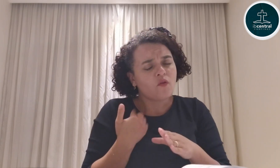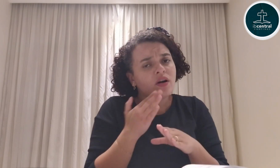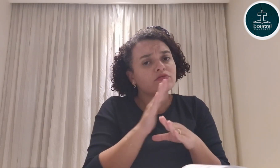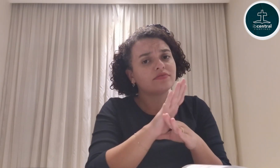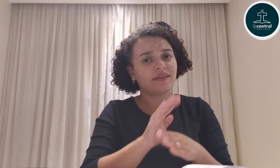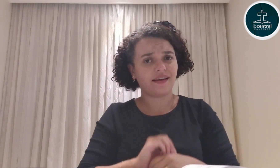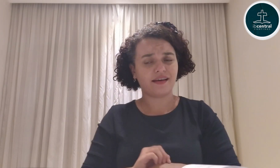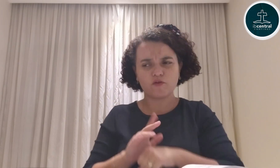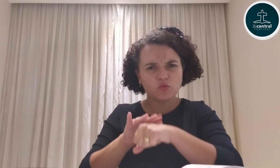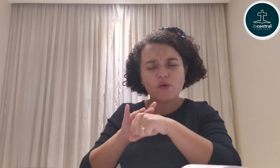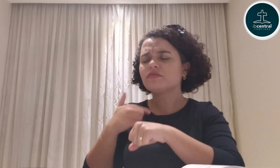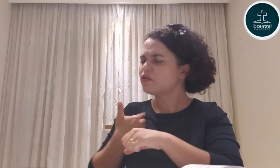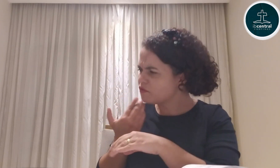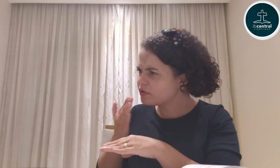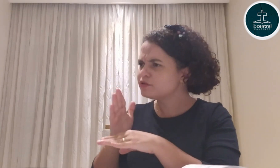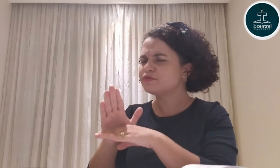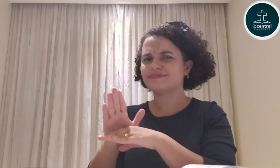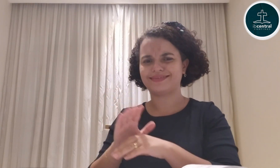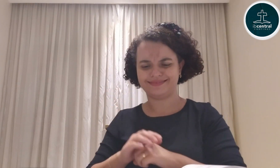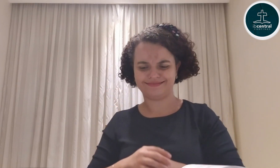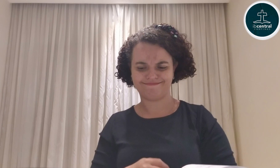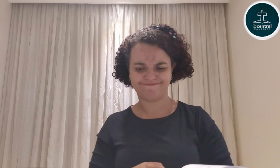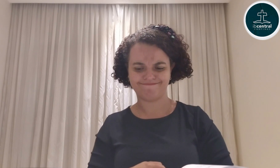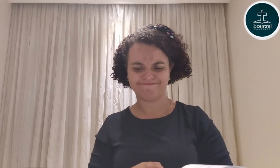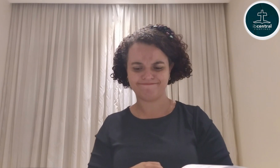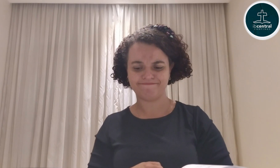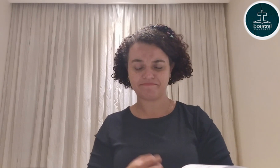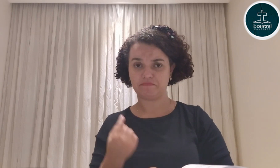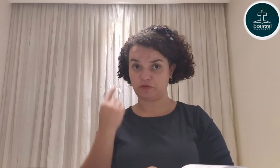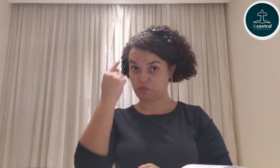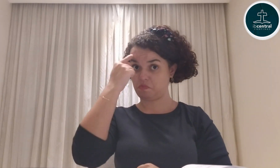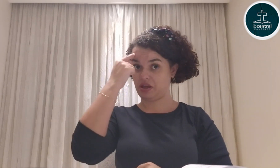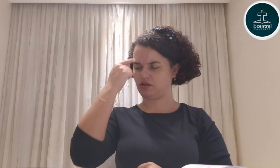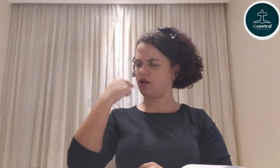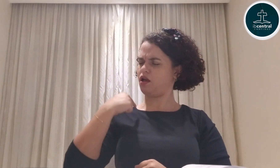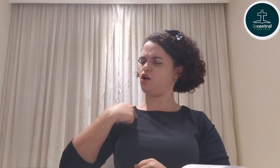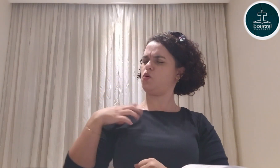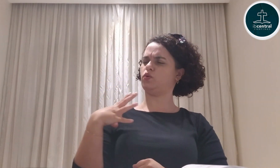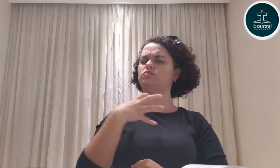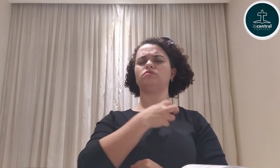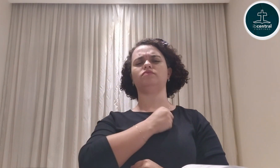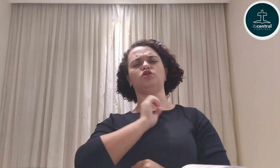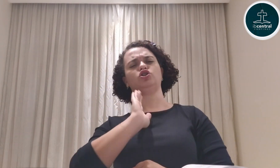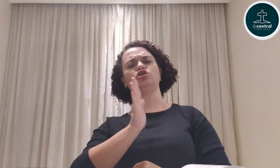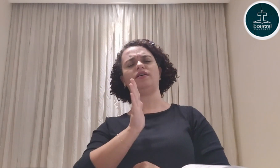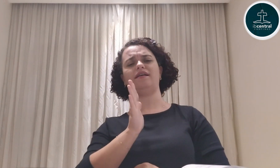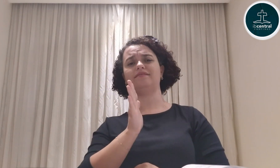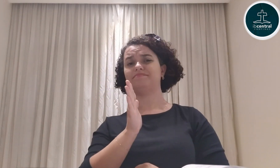igreja. Ela ajuda aos pobres, ajuda aos doentes. Ela pensa